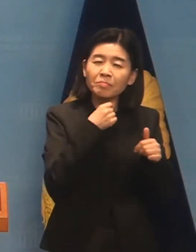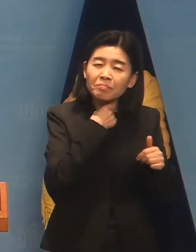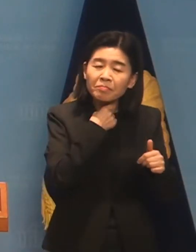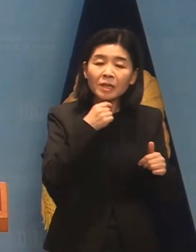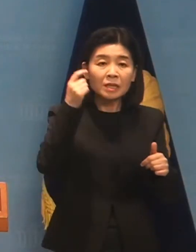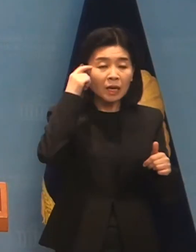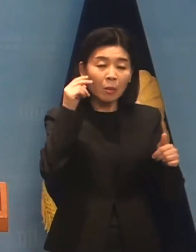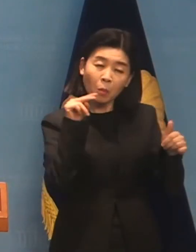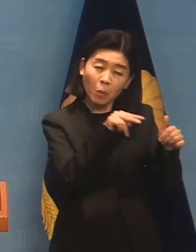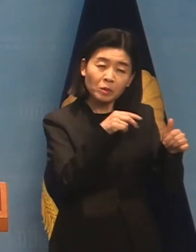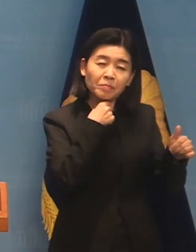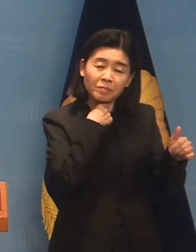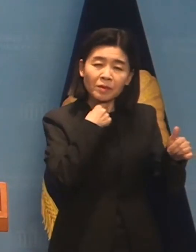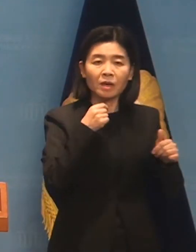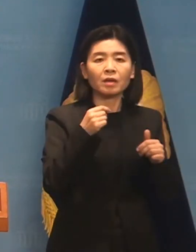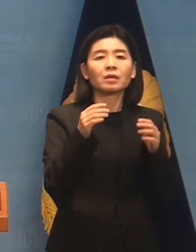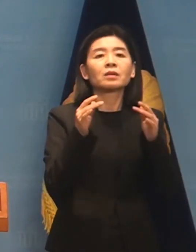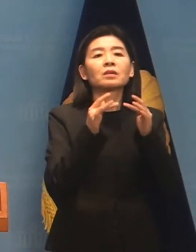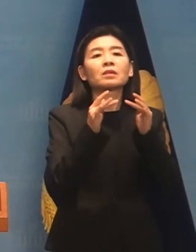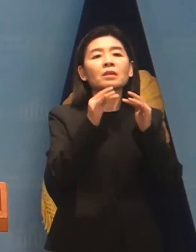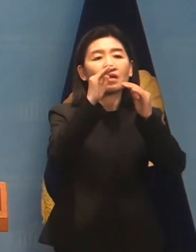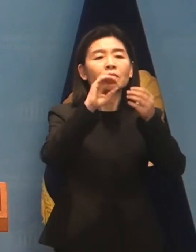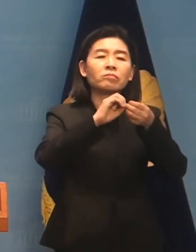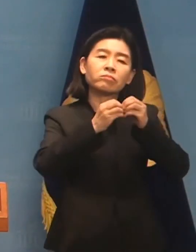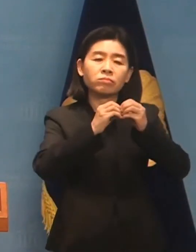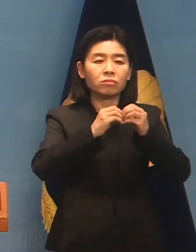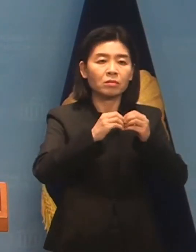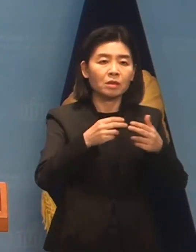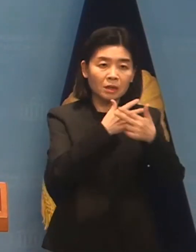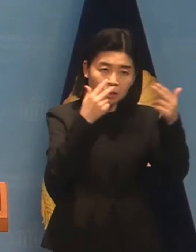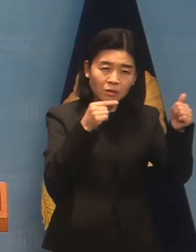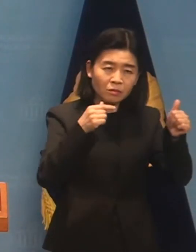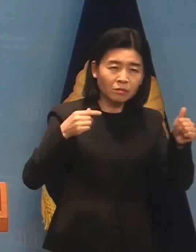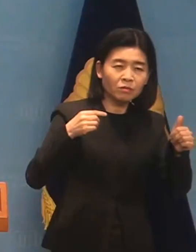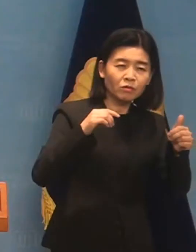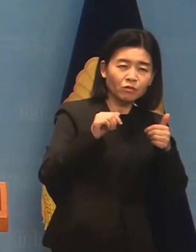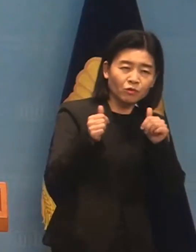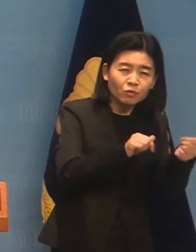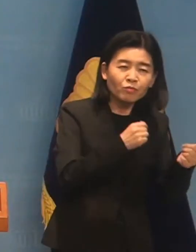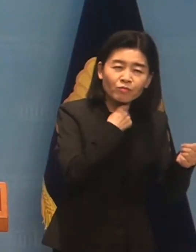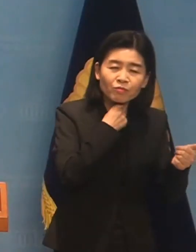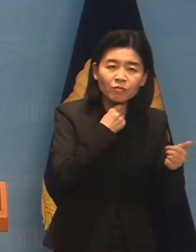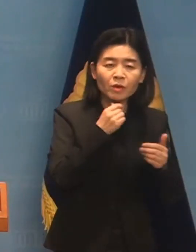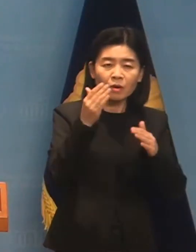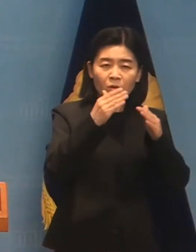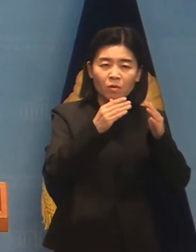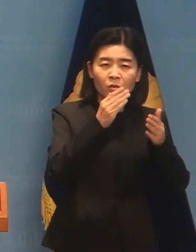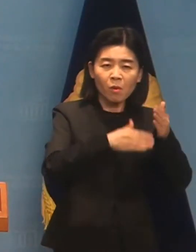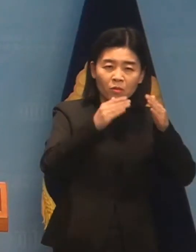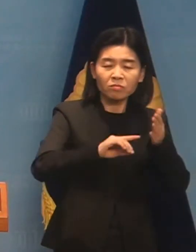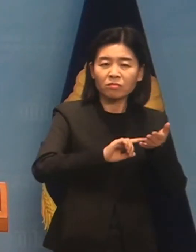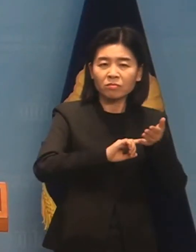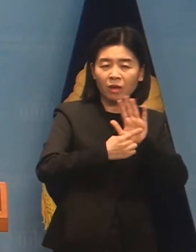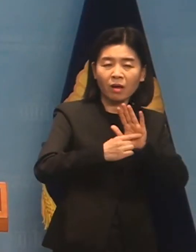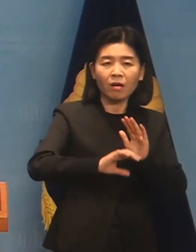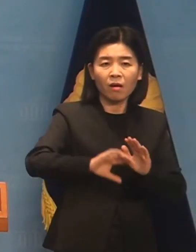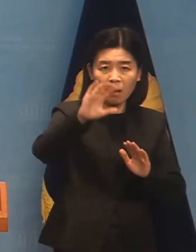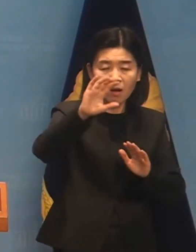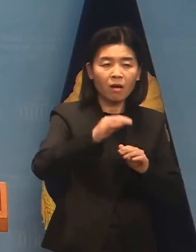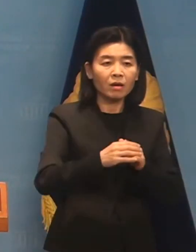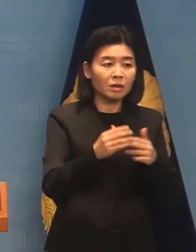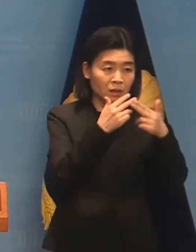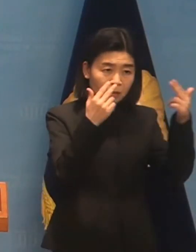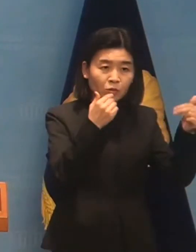라며 이재명 후보에 대한 폭력적 죽음을 희망하는 내용을 공개적으로 게시하였습니다. 이재명 후보가 다수의